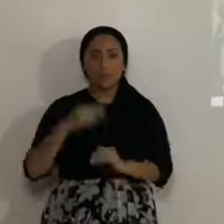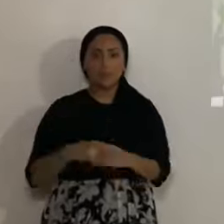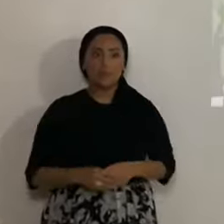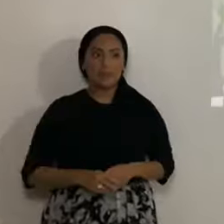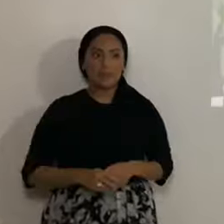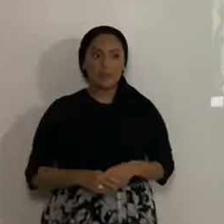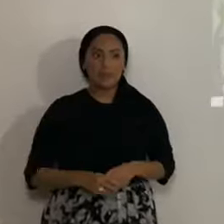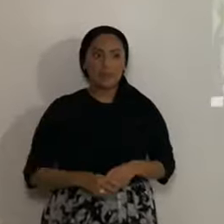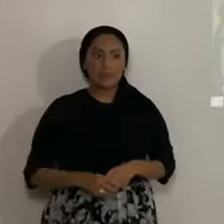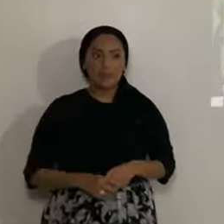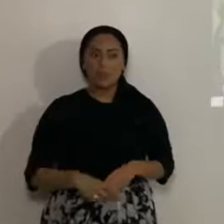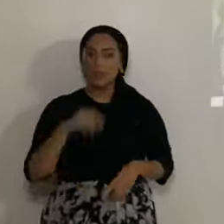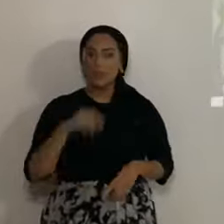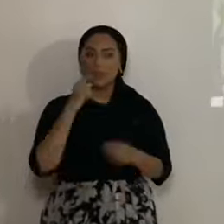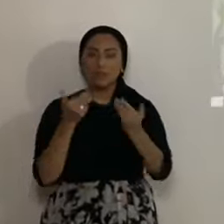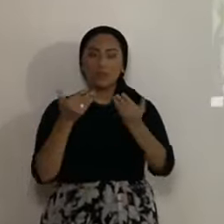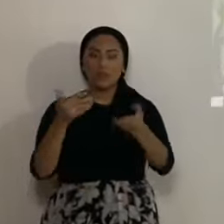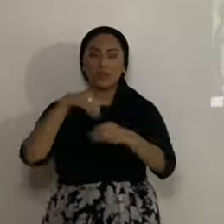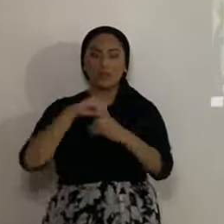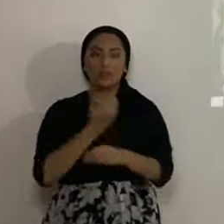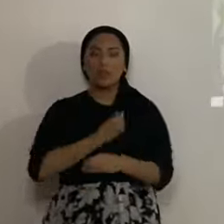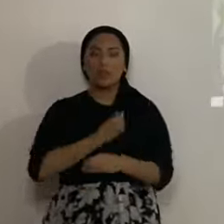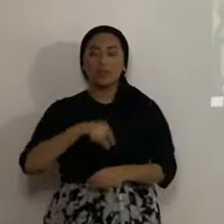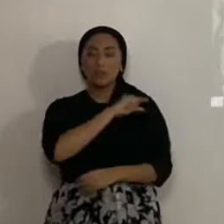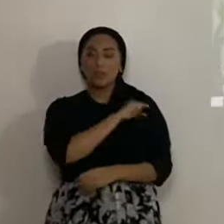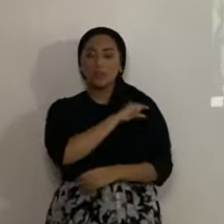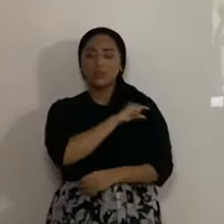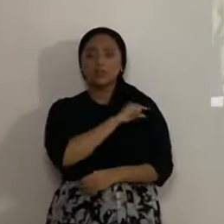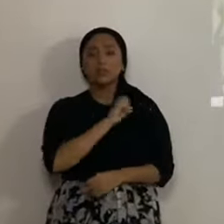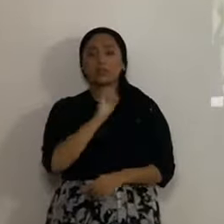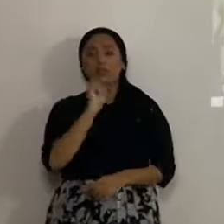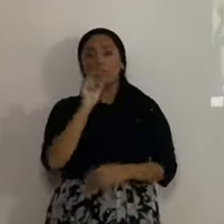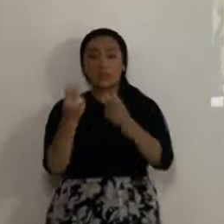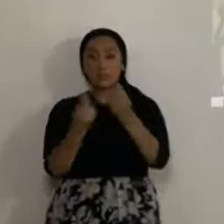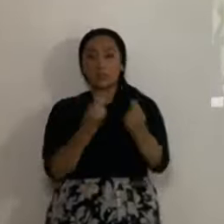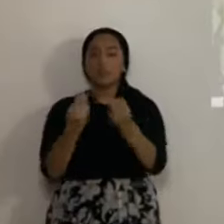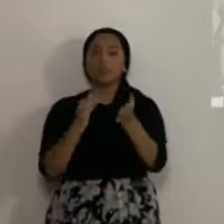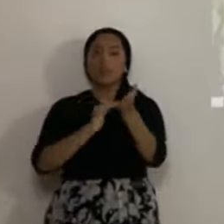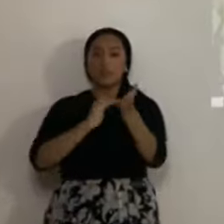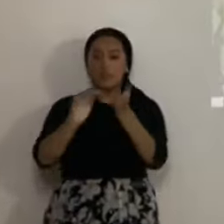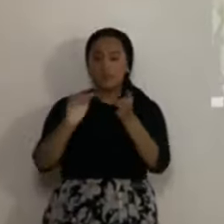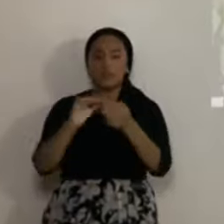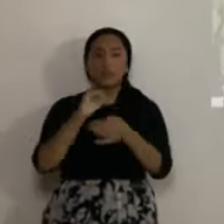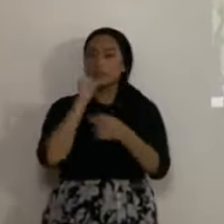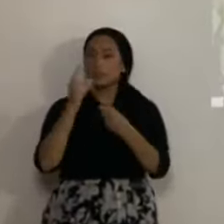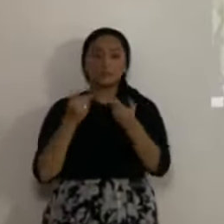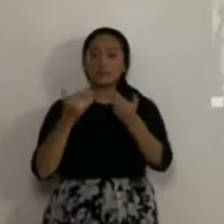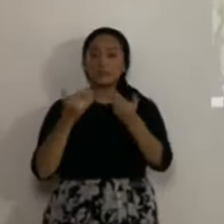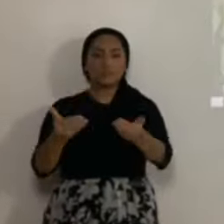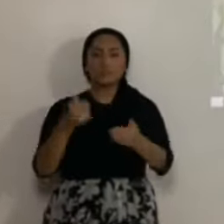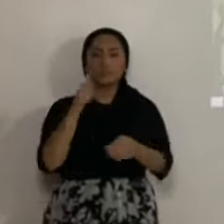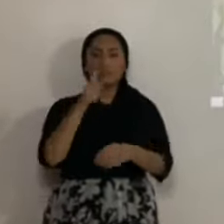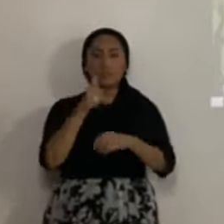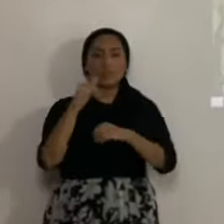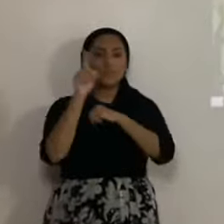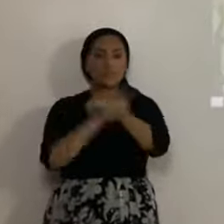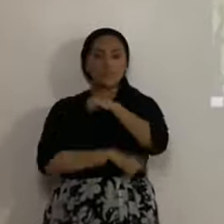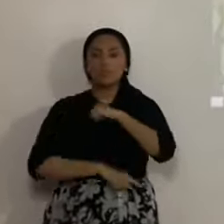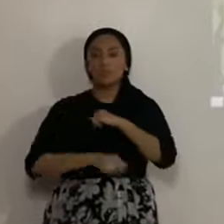Entonces, no opera en nosotros la culpabilidad, opera el perdón, no opera el autocastigo,